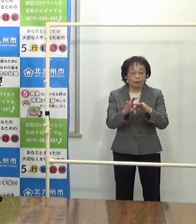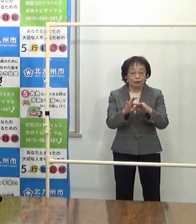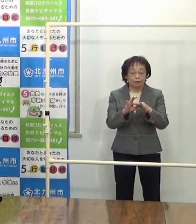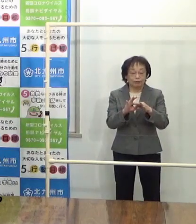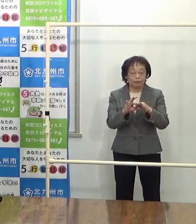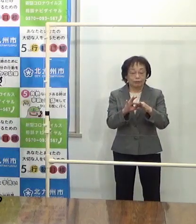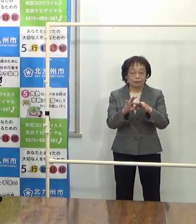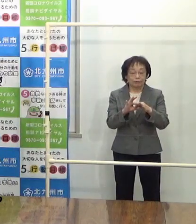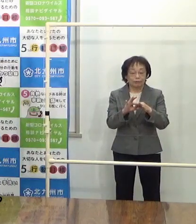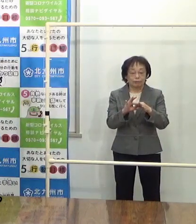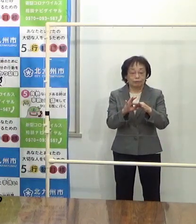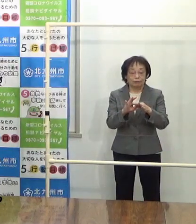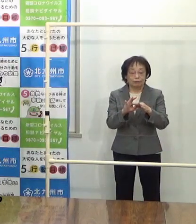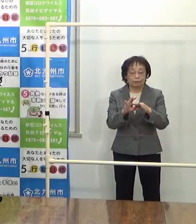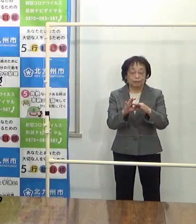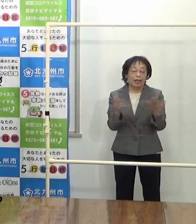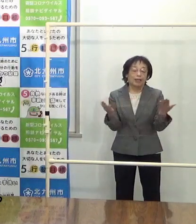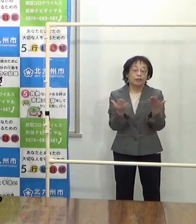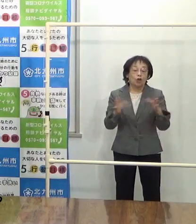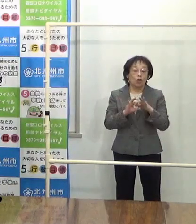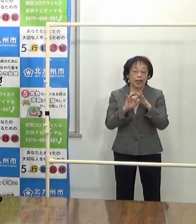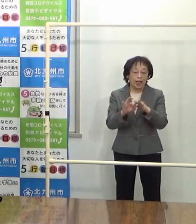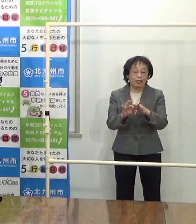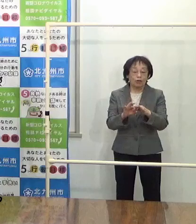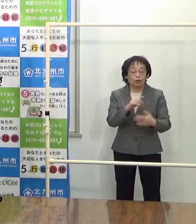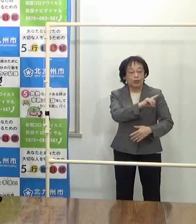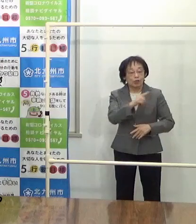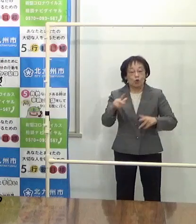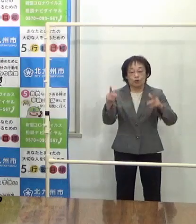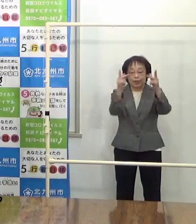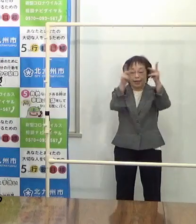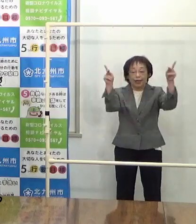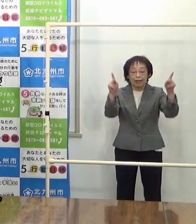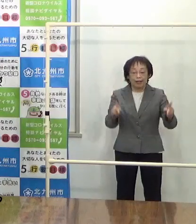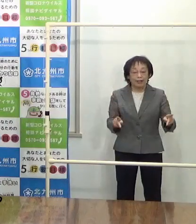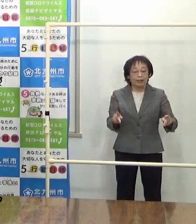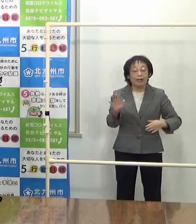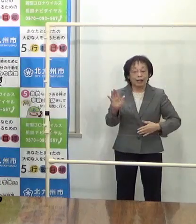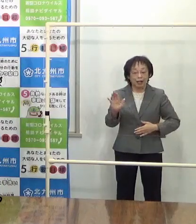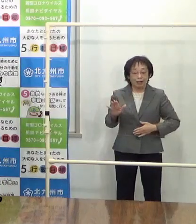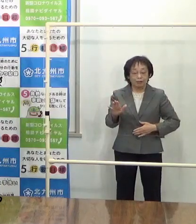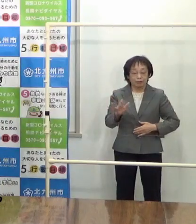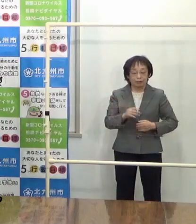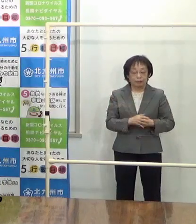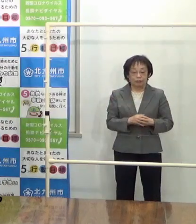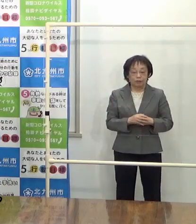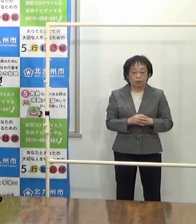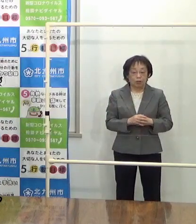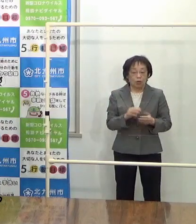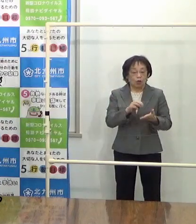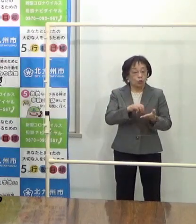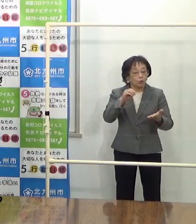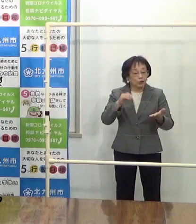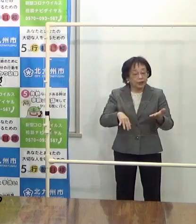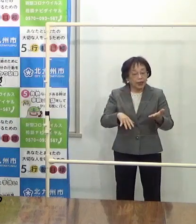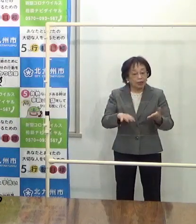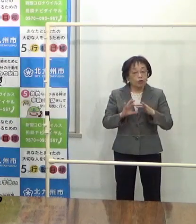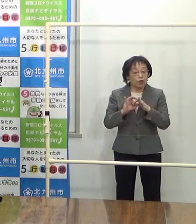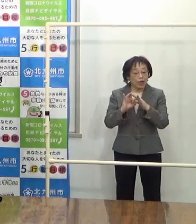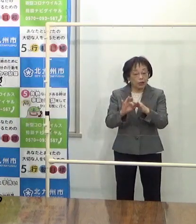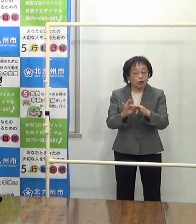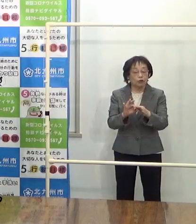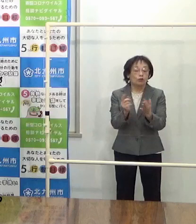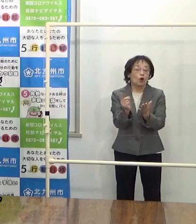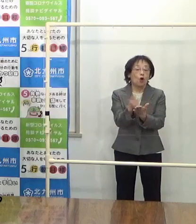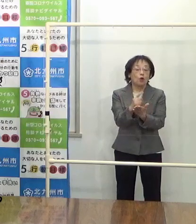それがこの事業継続にいろんな課題になるわけでありますが、この所有せずに利用するという方針でいき